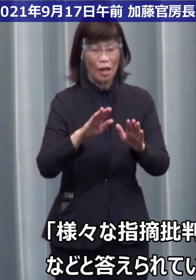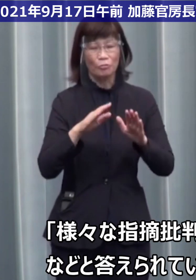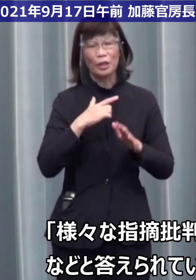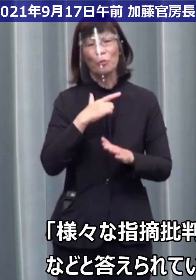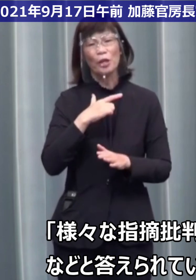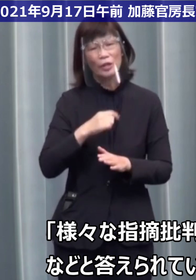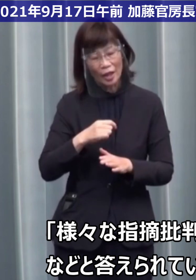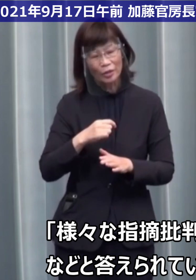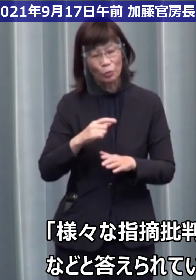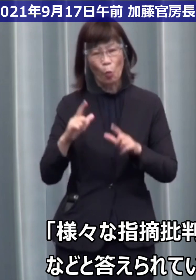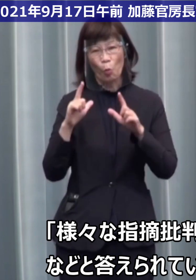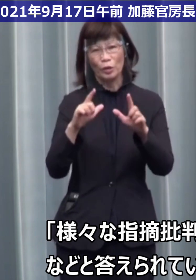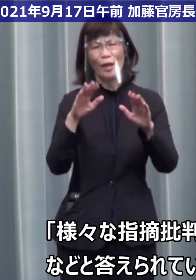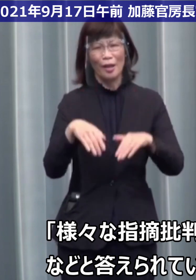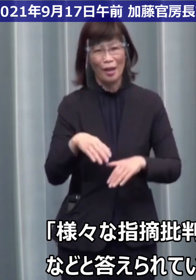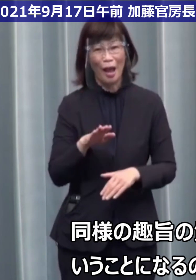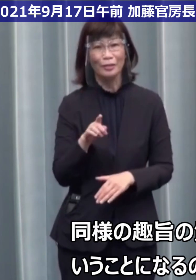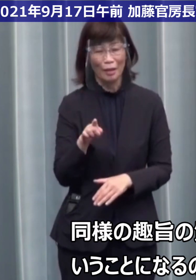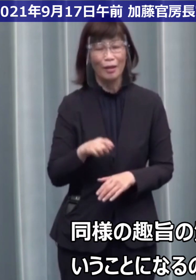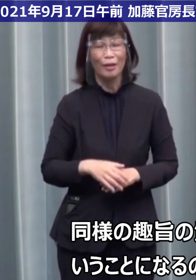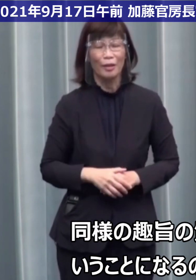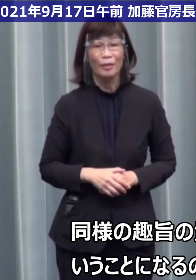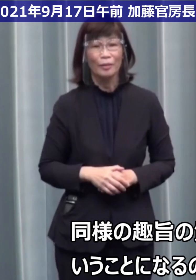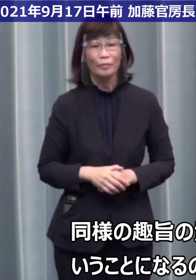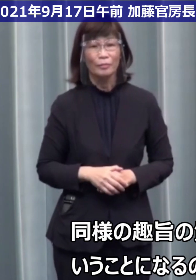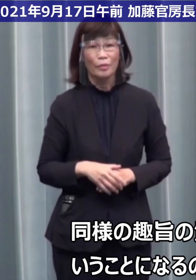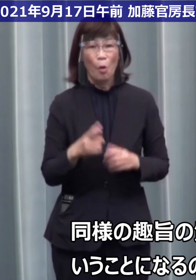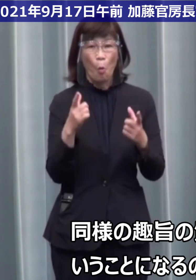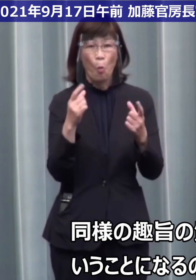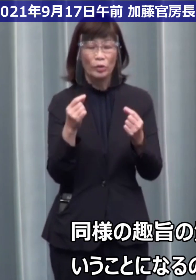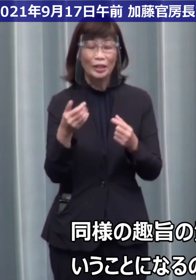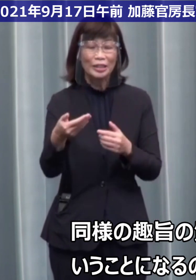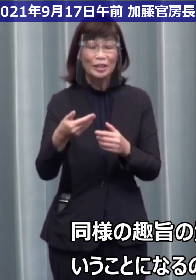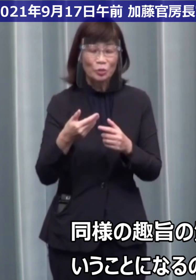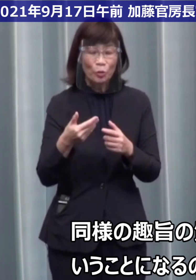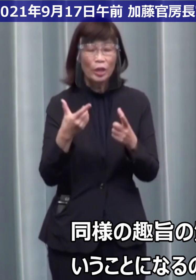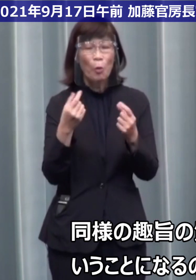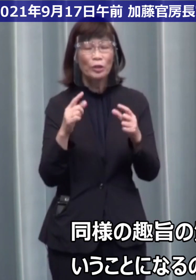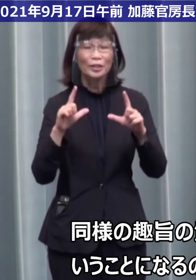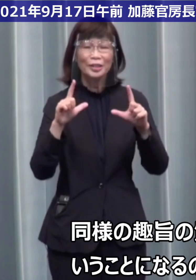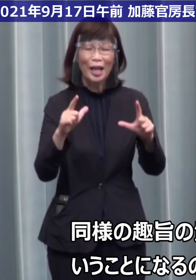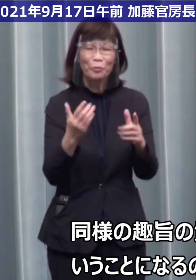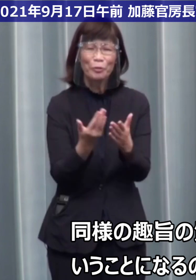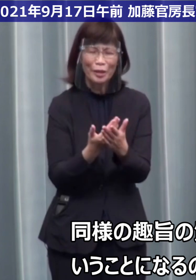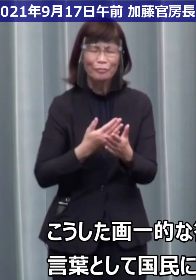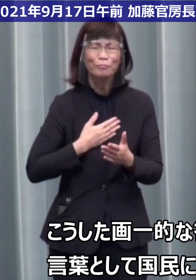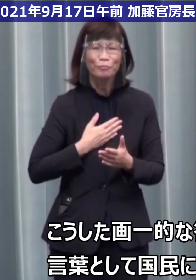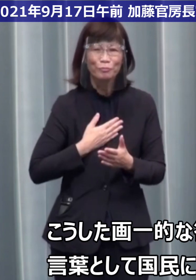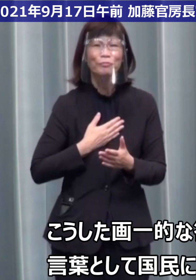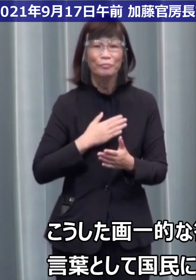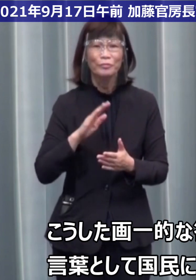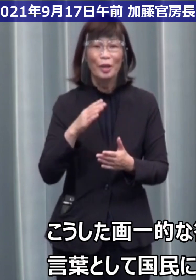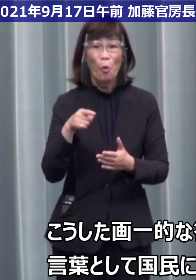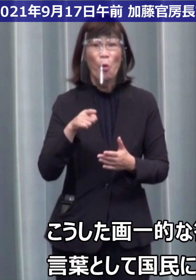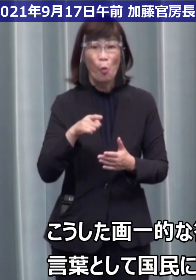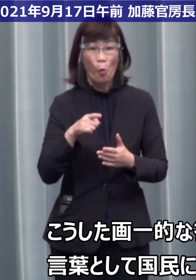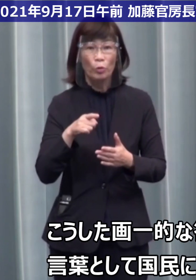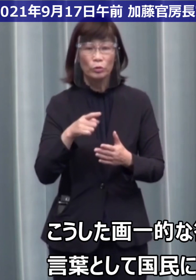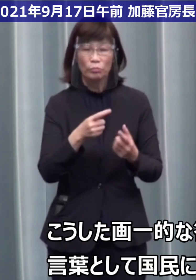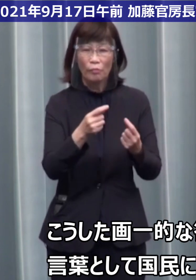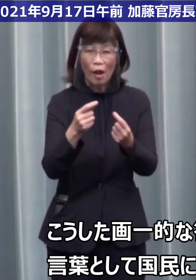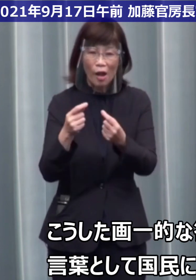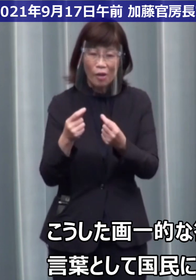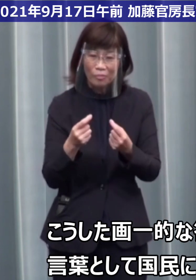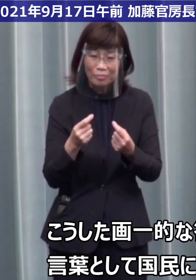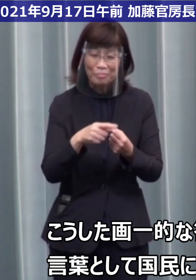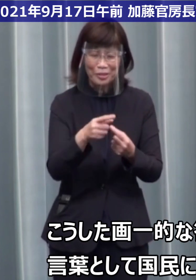などと答えられていました。同様の趣旨の質問には同様の回答ということになるのかもしれませんけれども、こうした画一的な答えで